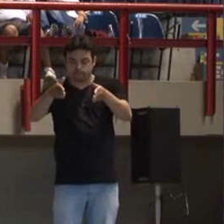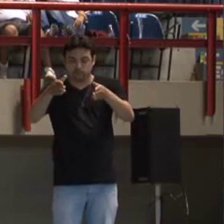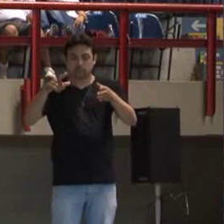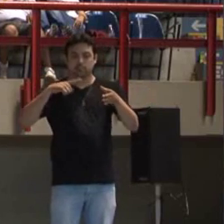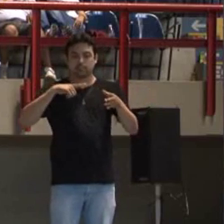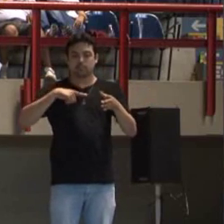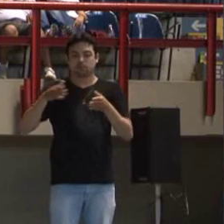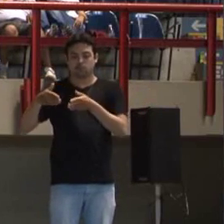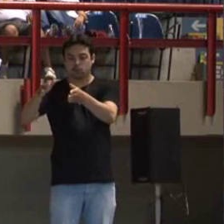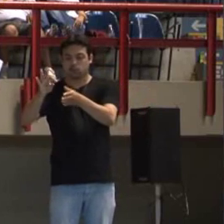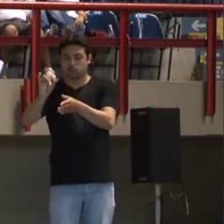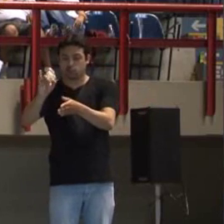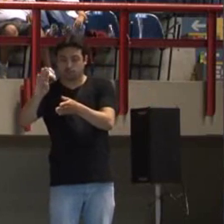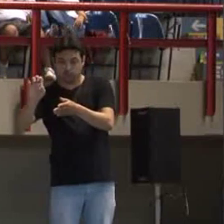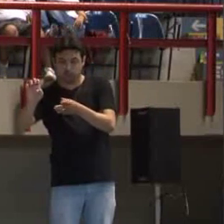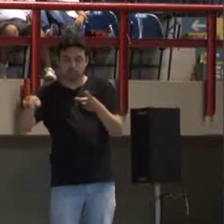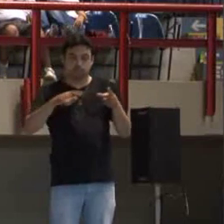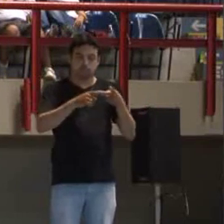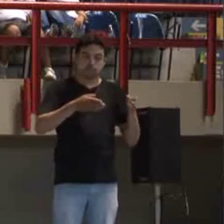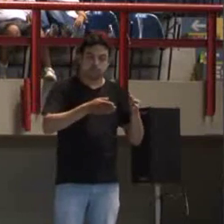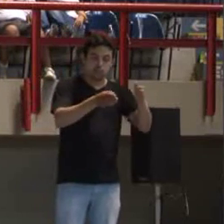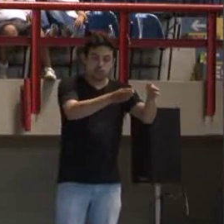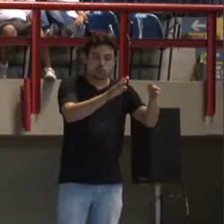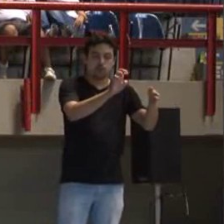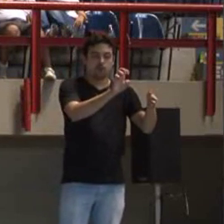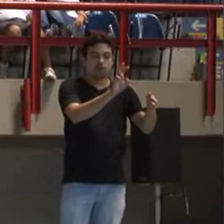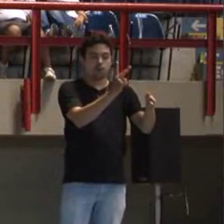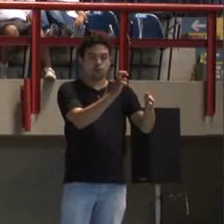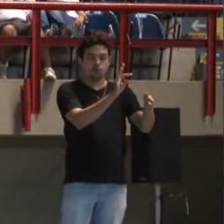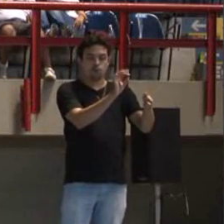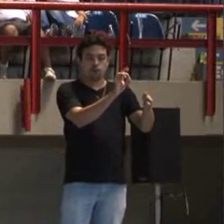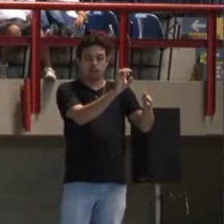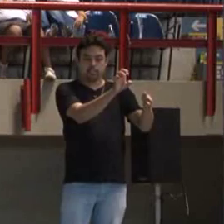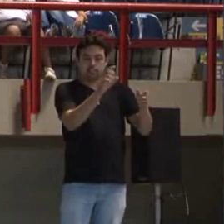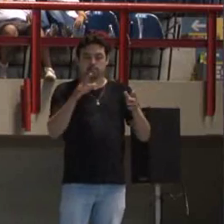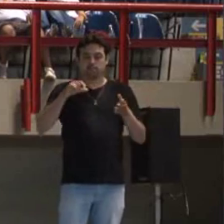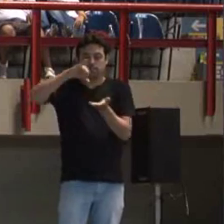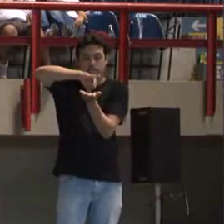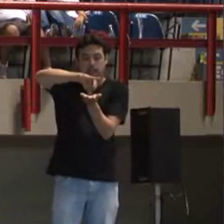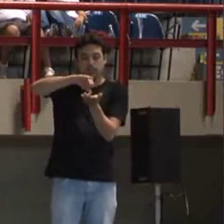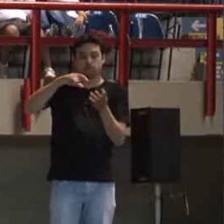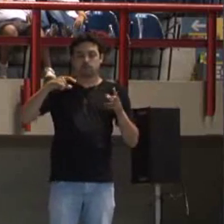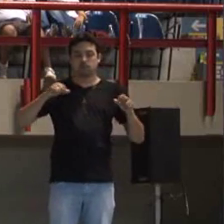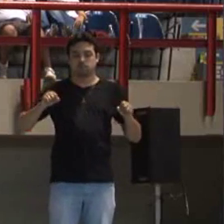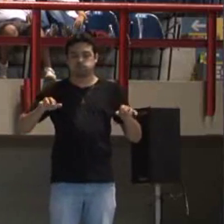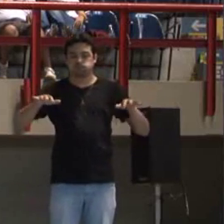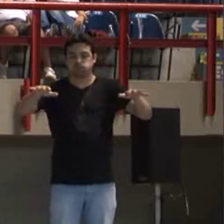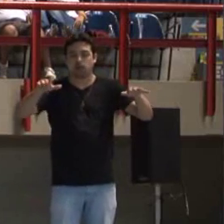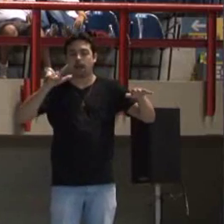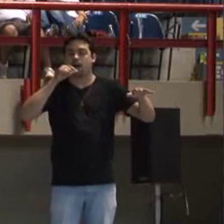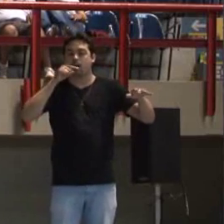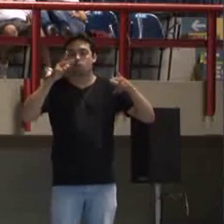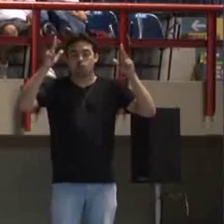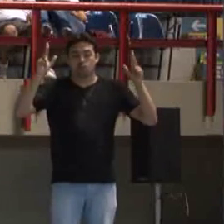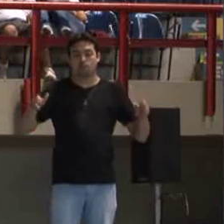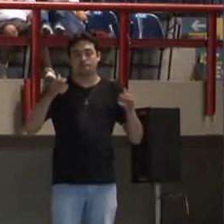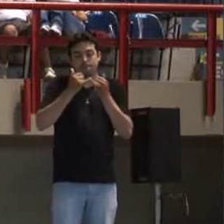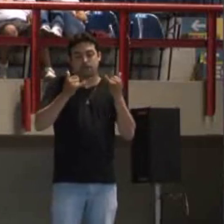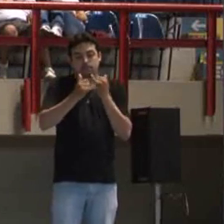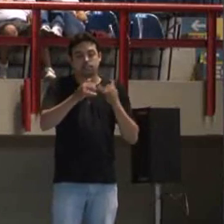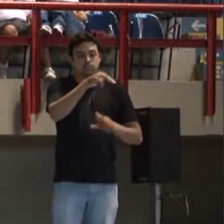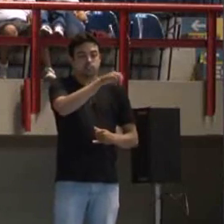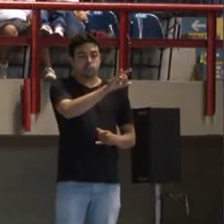rio Tigre e rio Eufrates. Quase o mesmo volume de água do rio Nilo, viu?